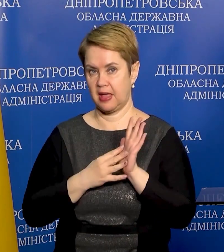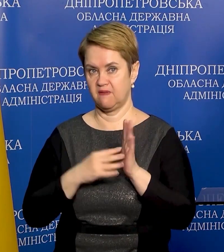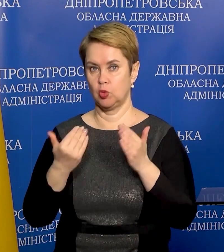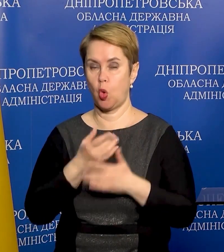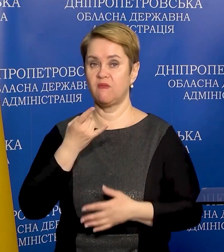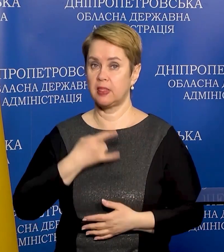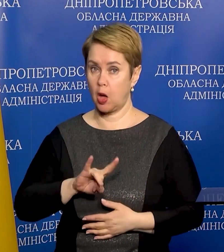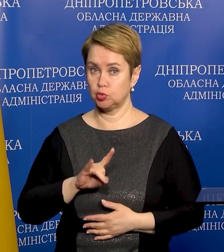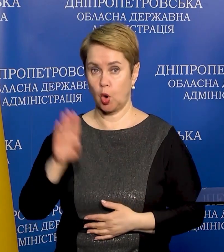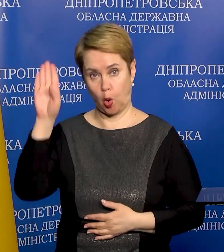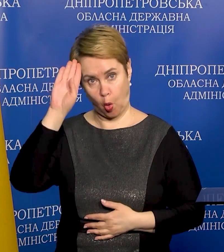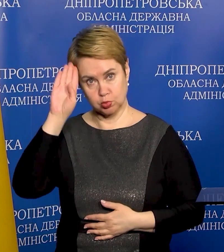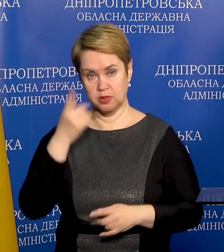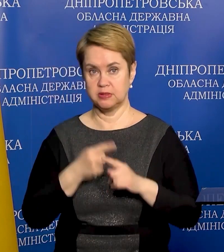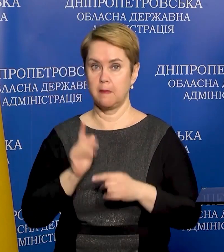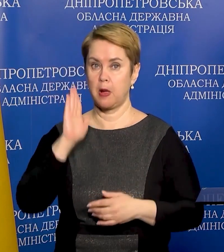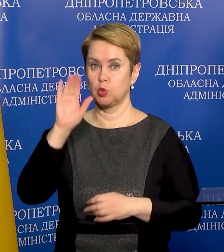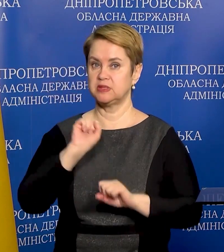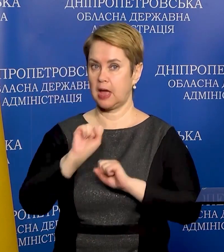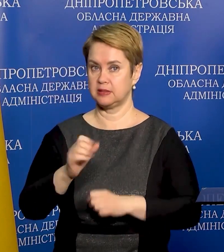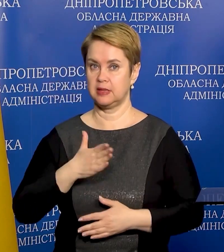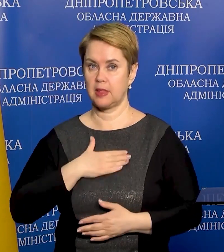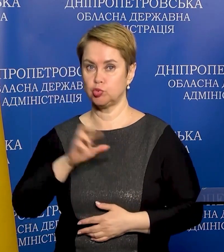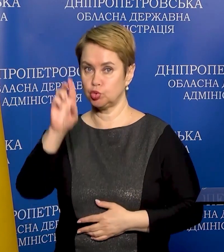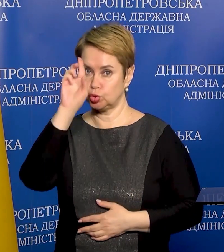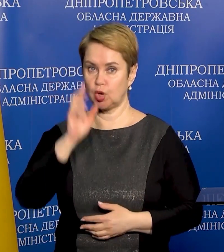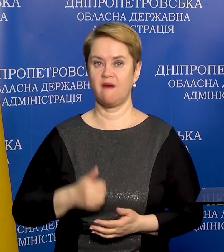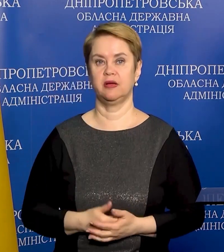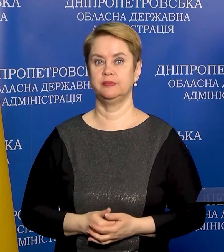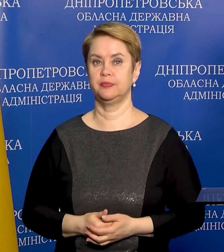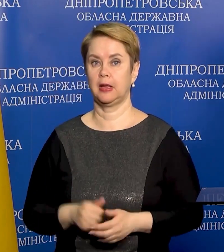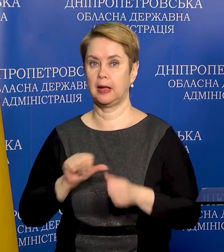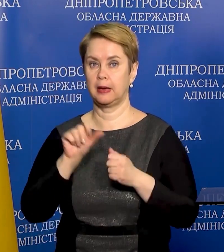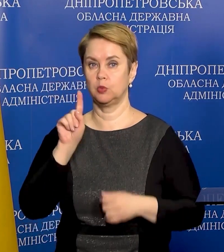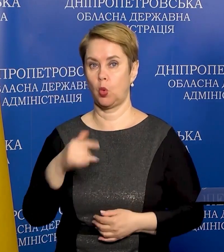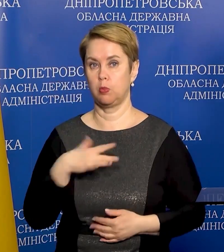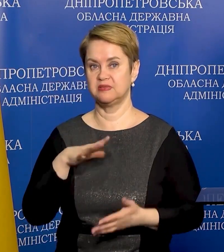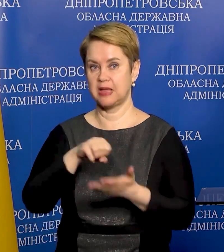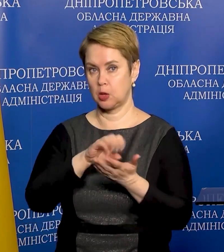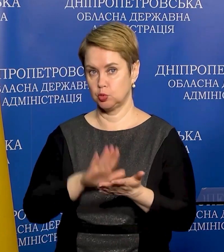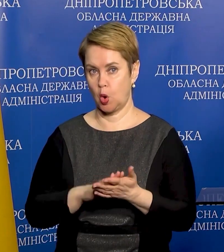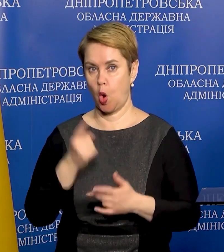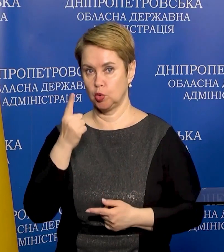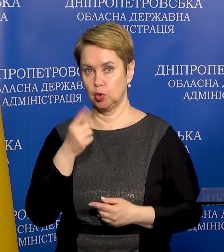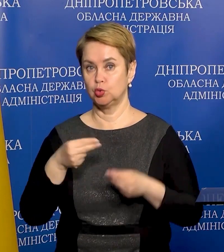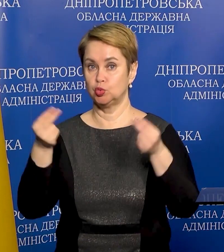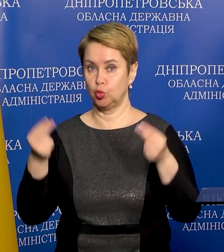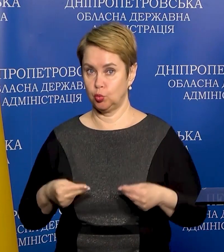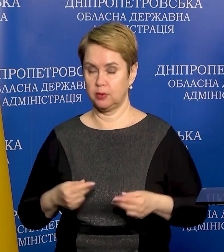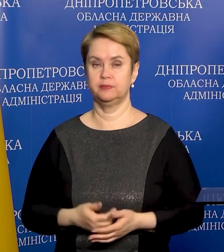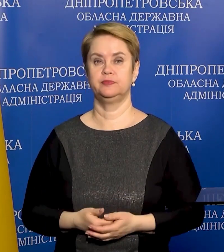9 новонароджених хлопчиків. Це майбутні захисники нашої держави. Крім того, був зареєстрований один